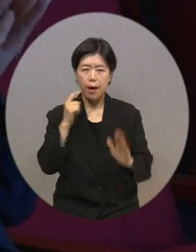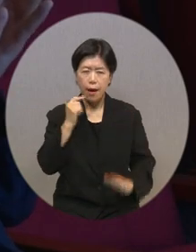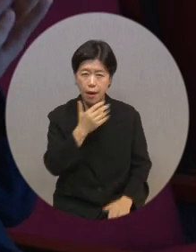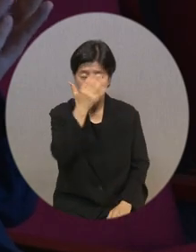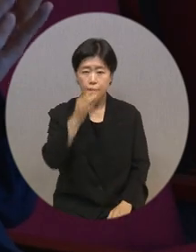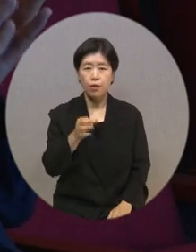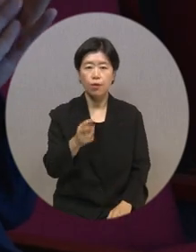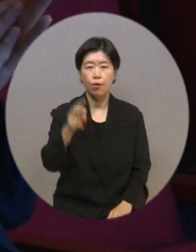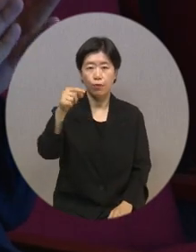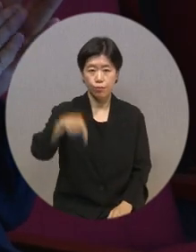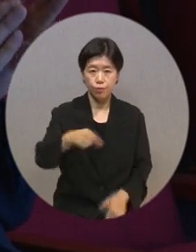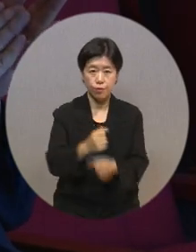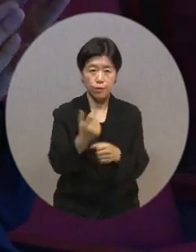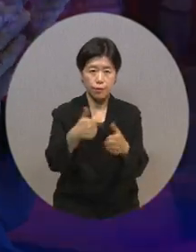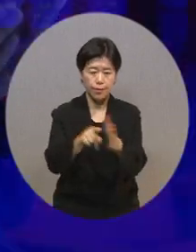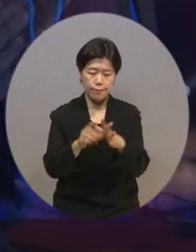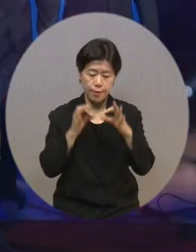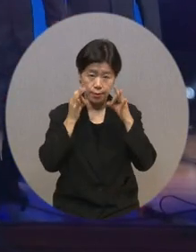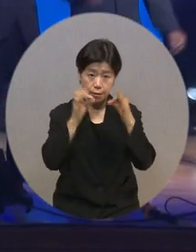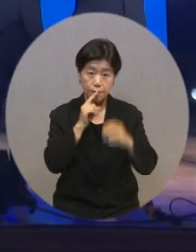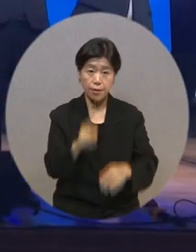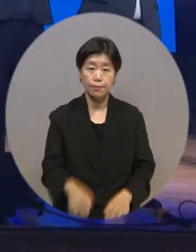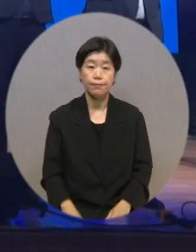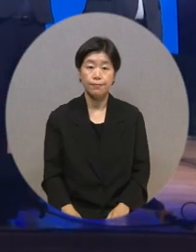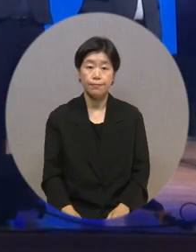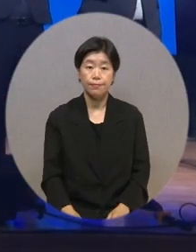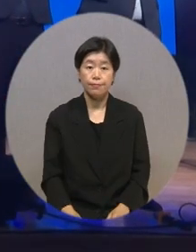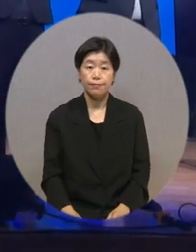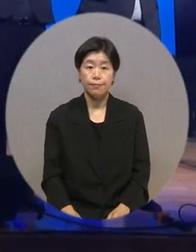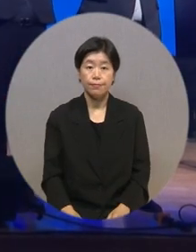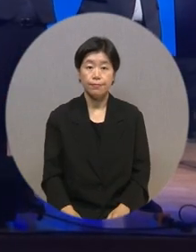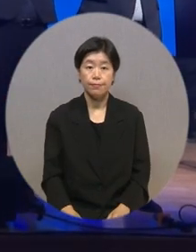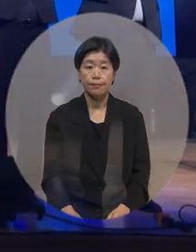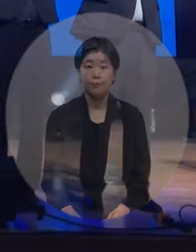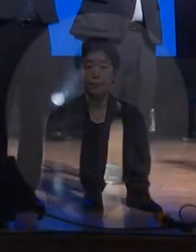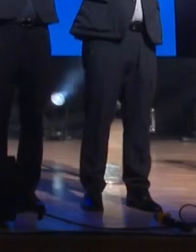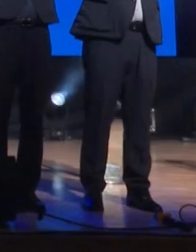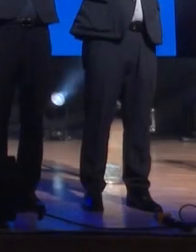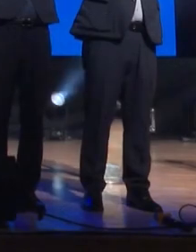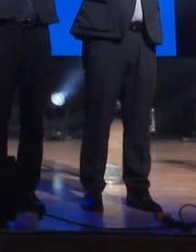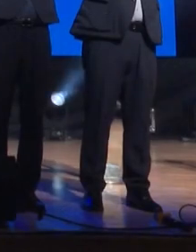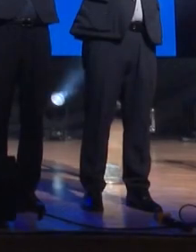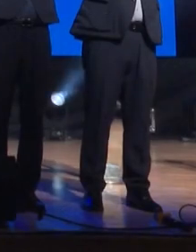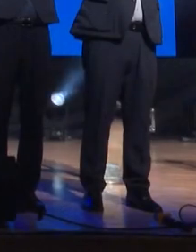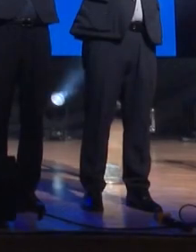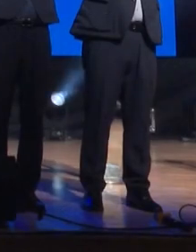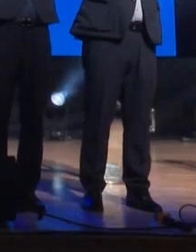최선을 다하겠다고 말했습니다. 복지TV 뉴스 이영춘입니다.